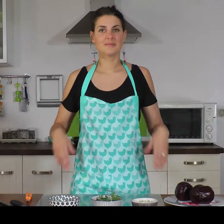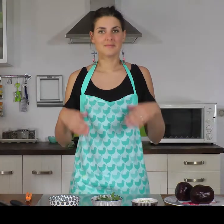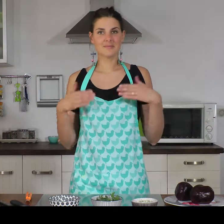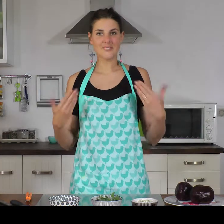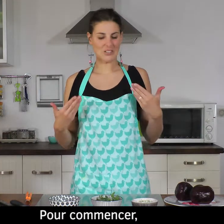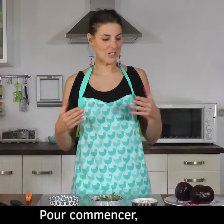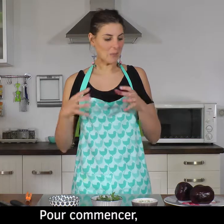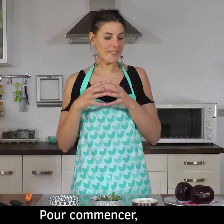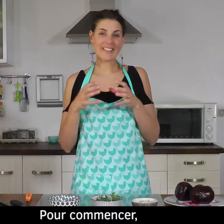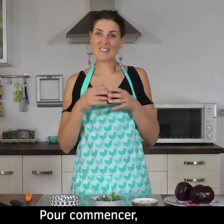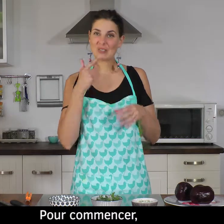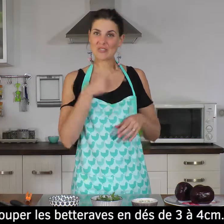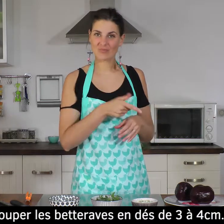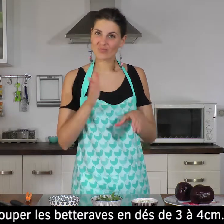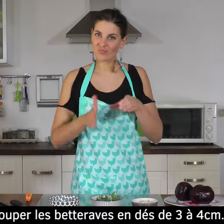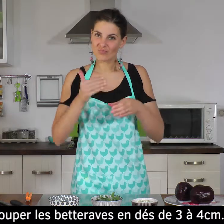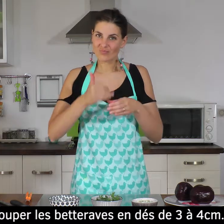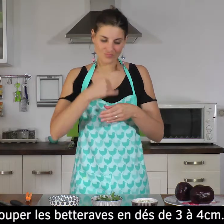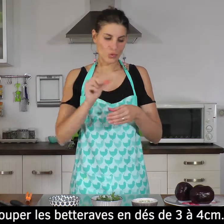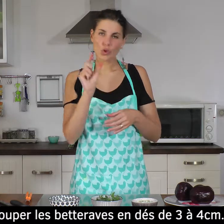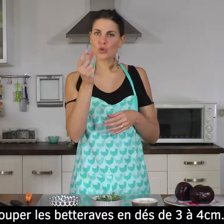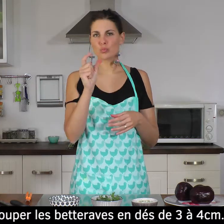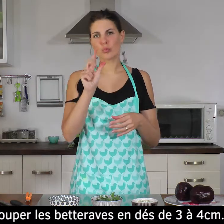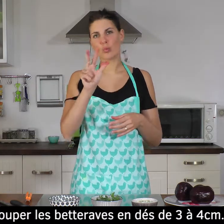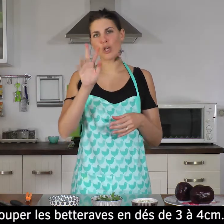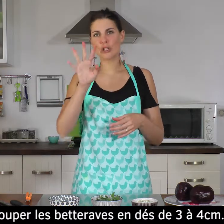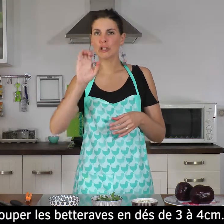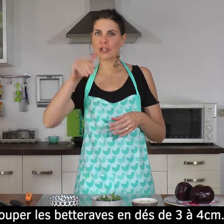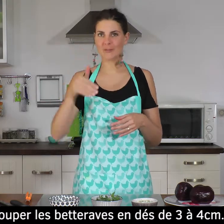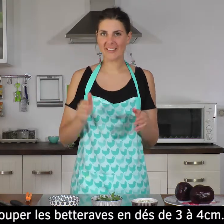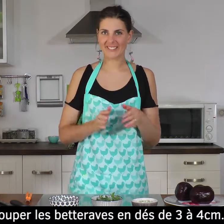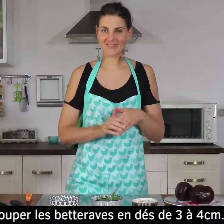pour commencer il faut couper les betteraves en d2 3 à 4 cm